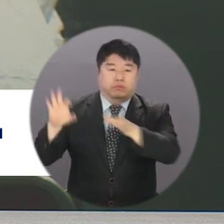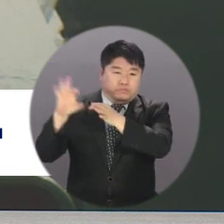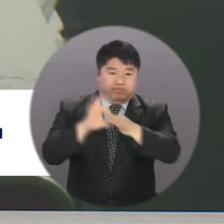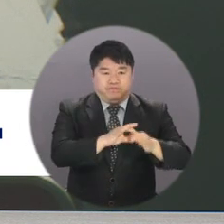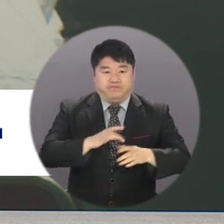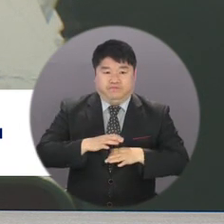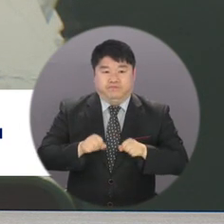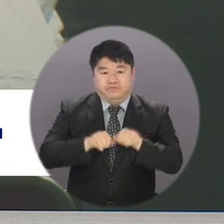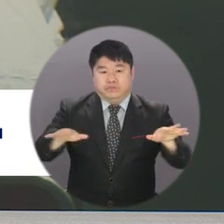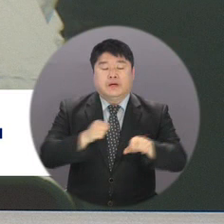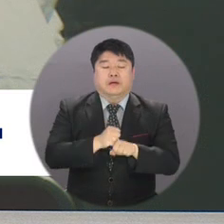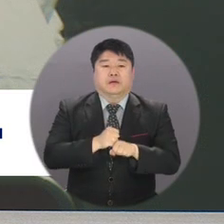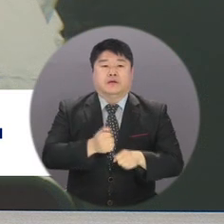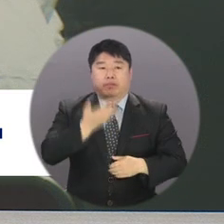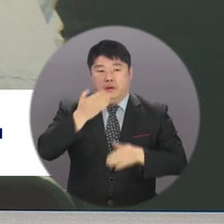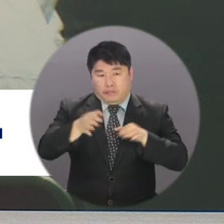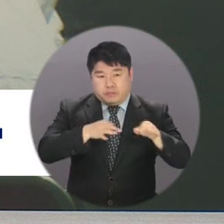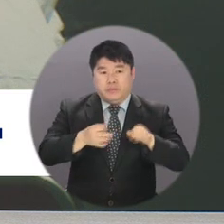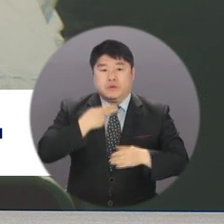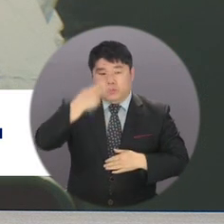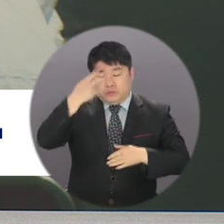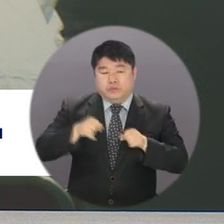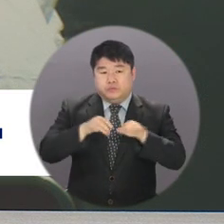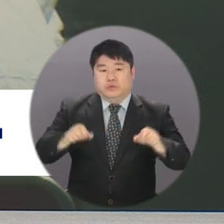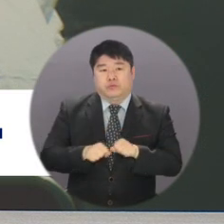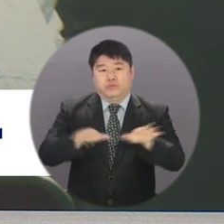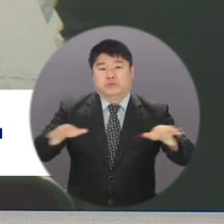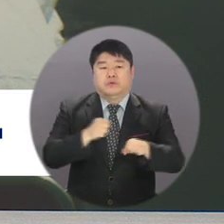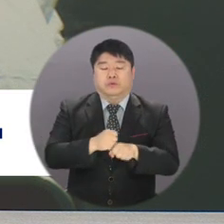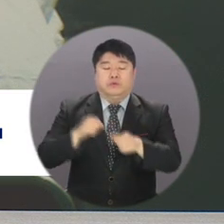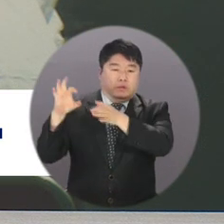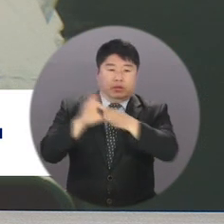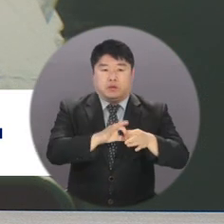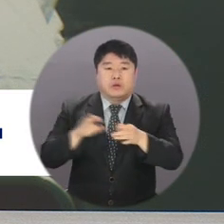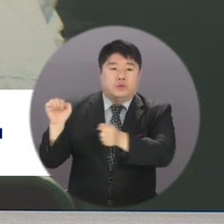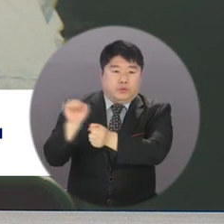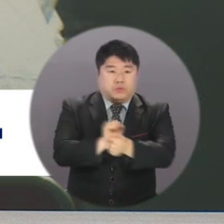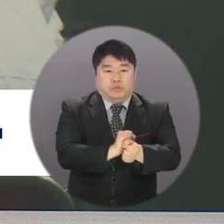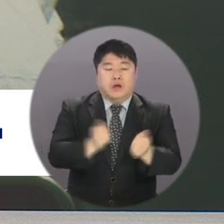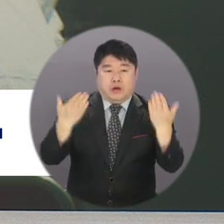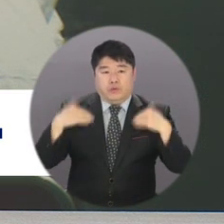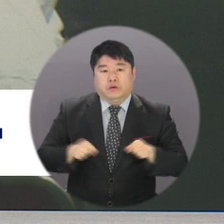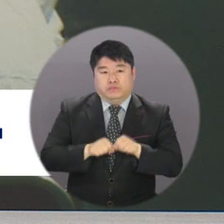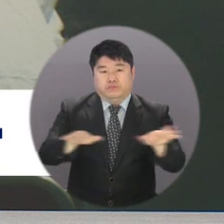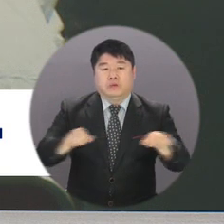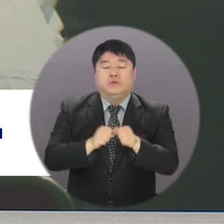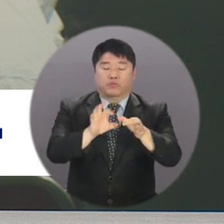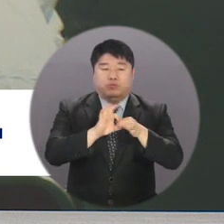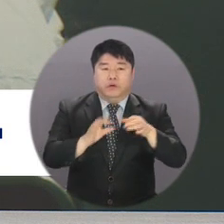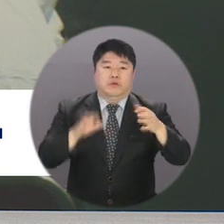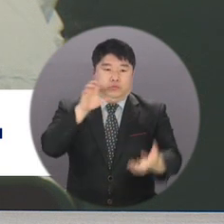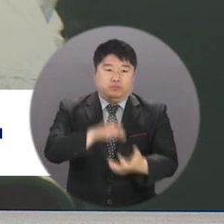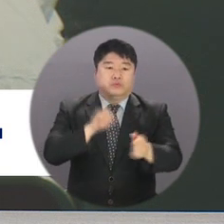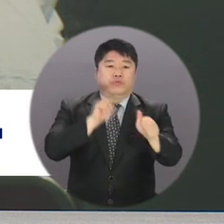있습니다. 식당과 유흥주점으로 확산하더니 연쇄 감염을 통해 학교로까지 전파됐는데요. 관련 누적 확진자는